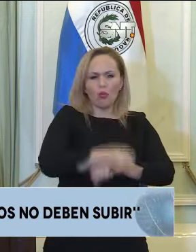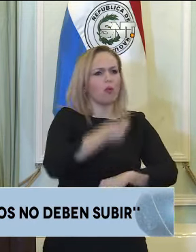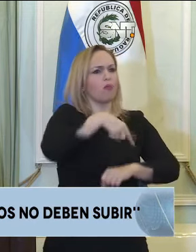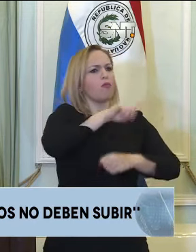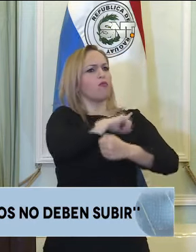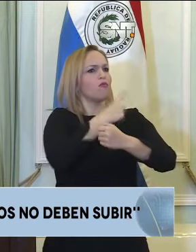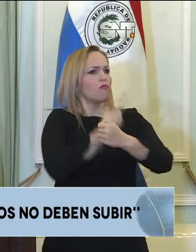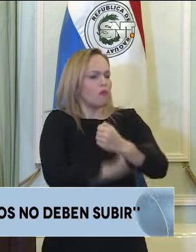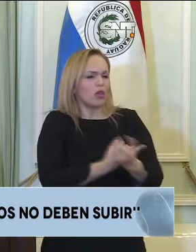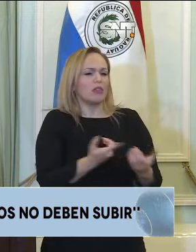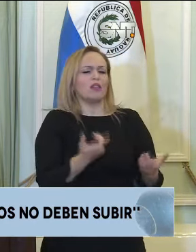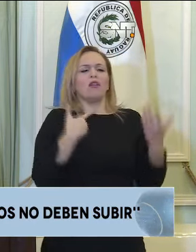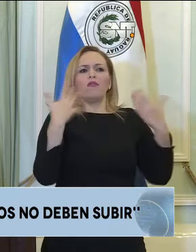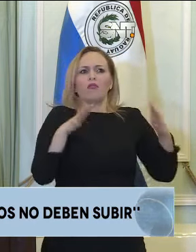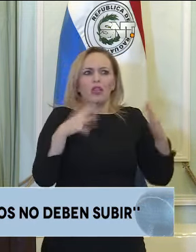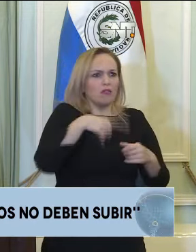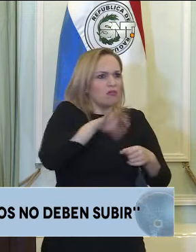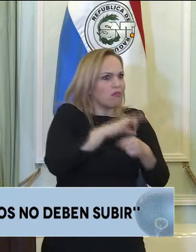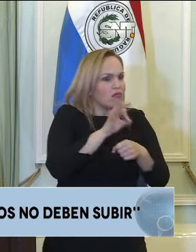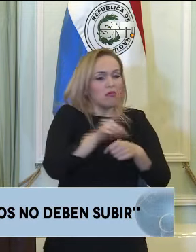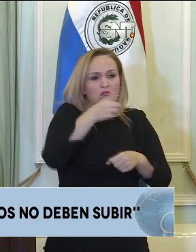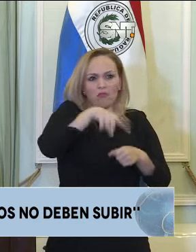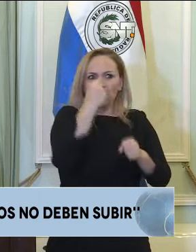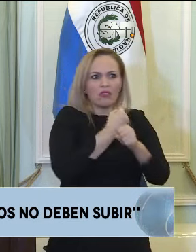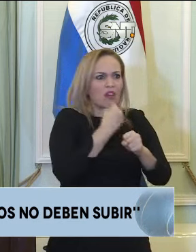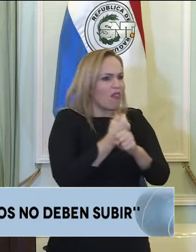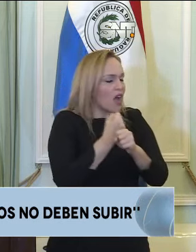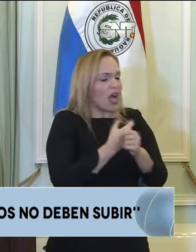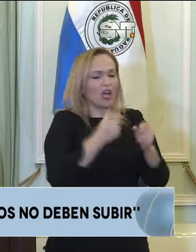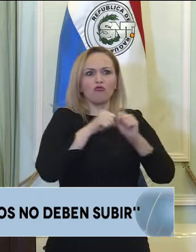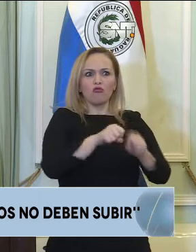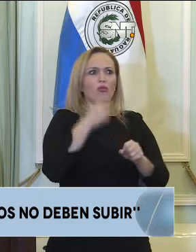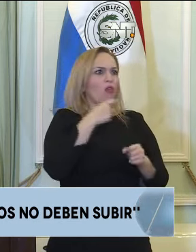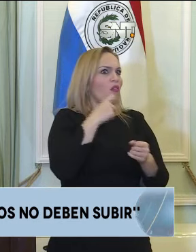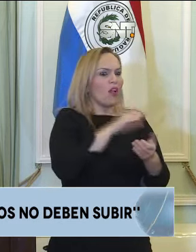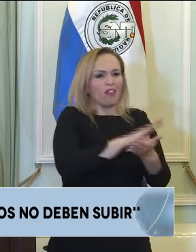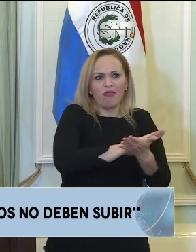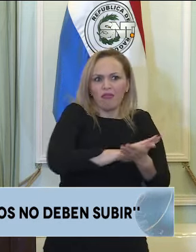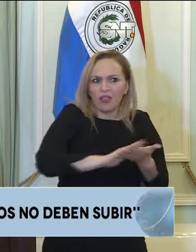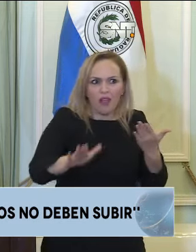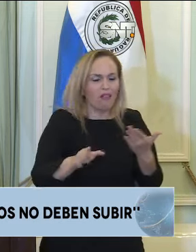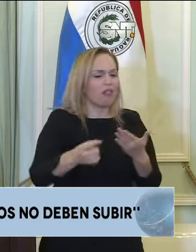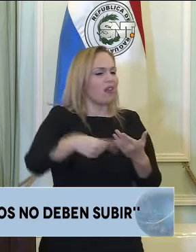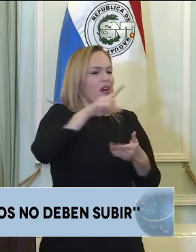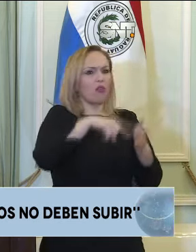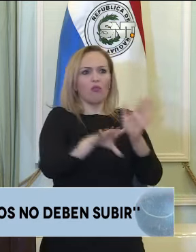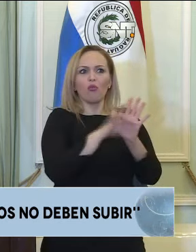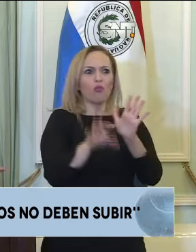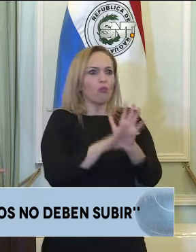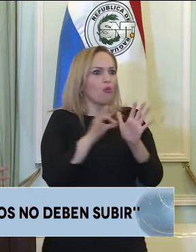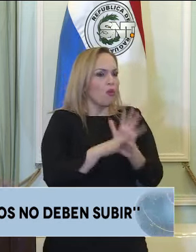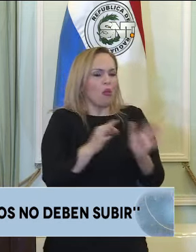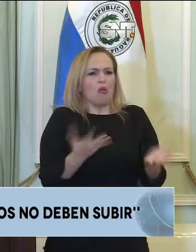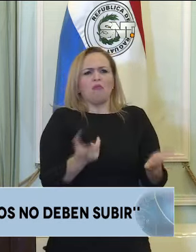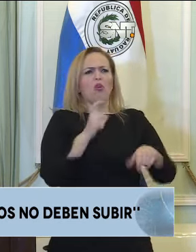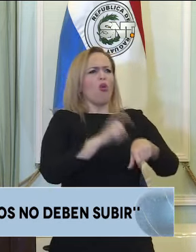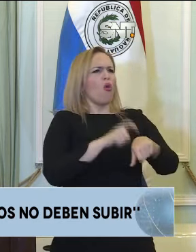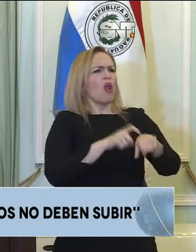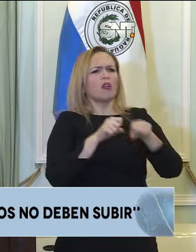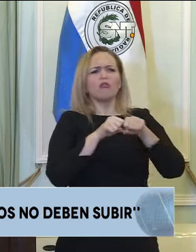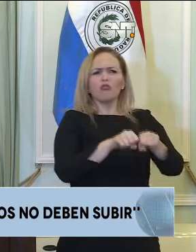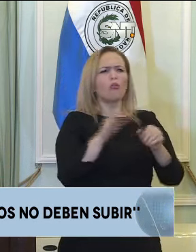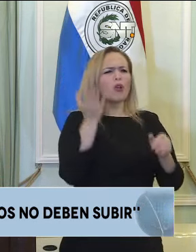demostrado, inclusive, y a través de la SEDECO, que es la Secretaría de Defensa del Consumidor, que a nivel de los grandes supermercados, por lo menos no